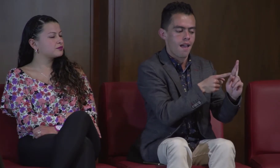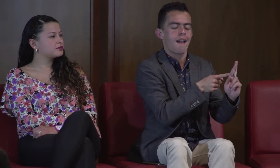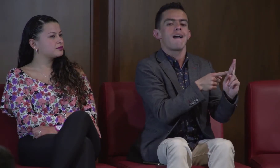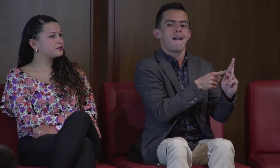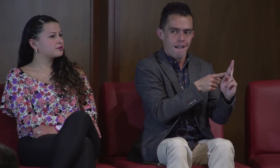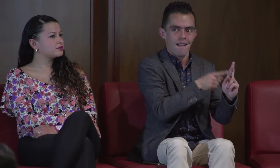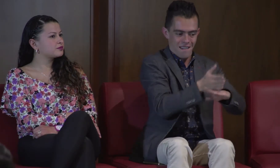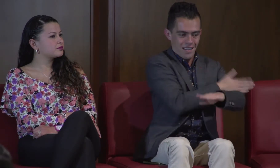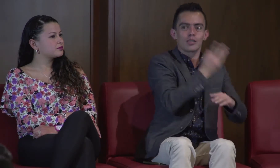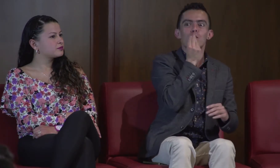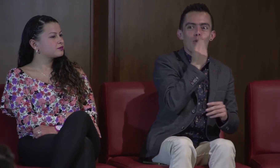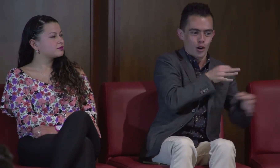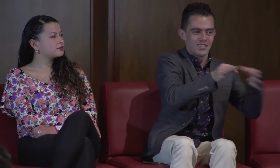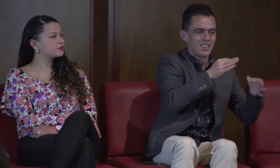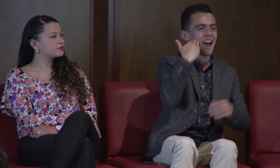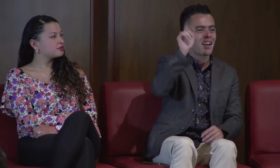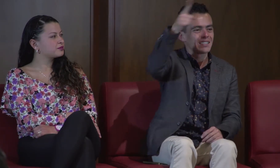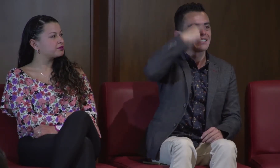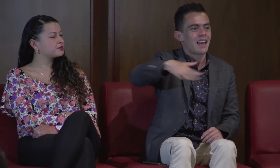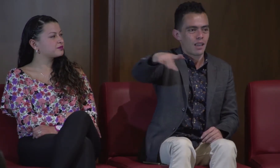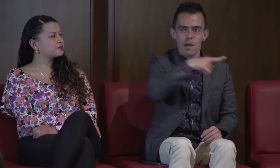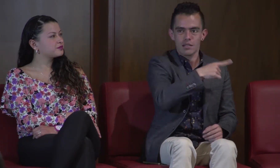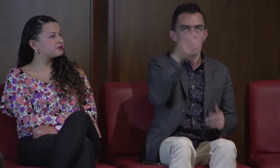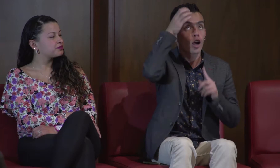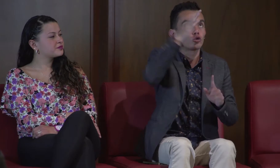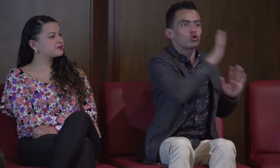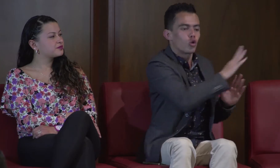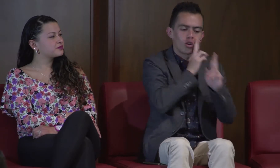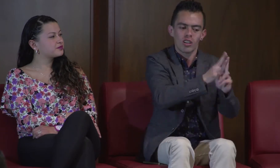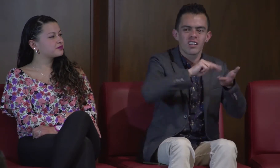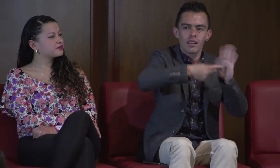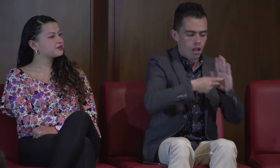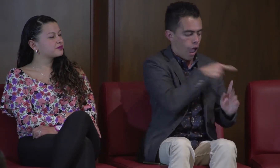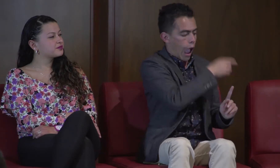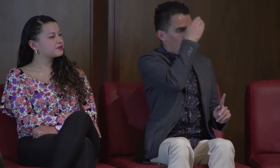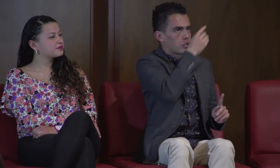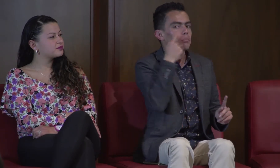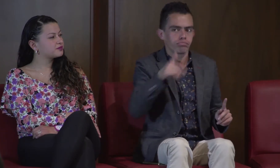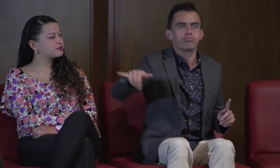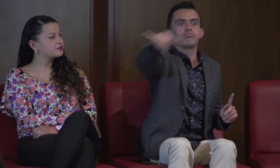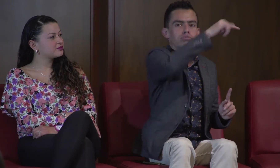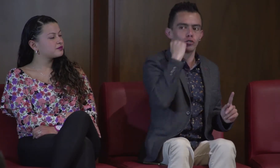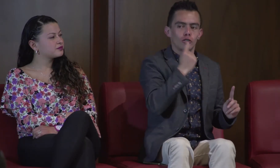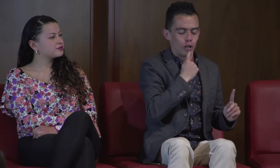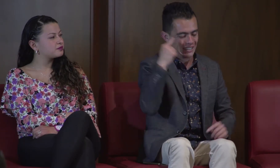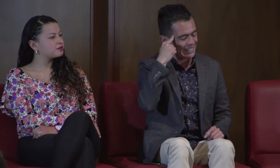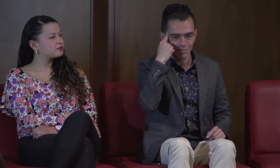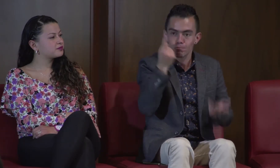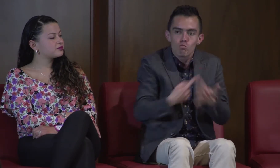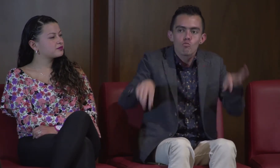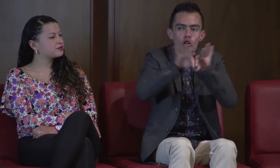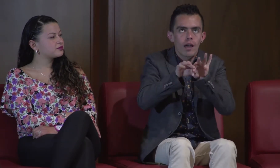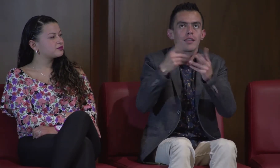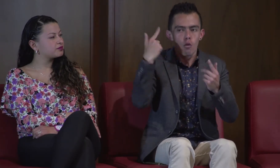¿qué constructo están llevándose aquellas personas o ese público que nos está viendo? Por ejemplo, cuando entrevistamos a esta persona en Santa Marta